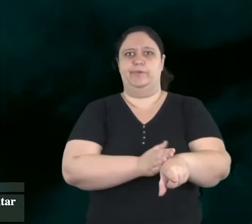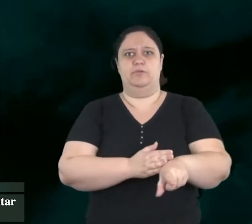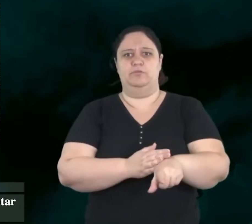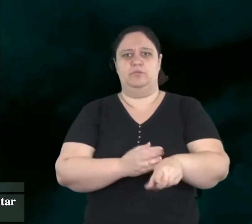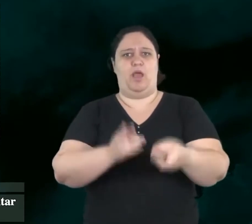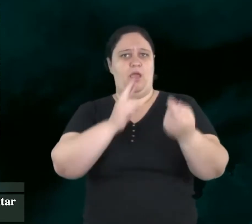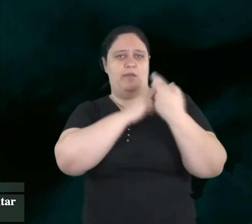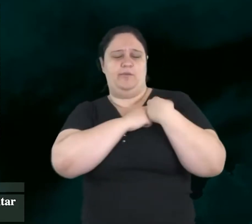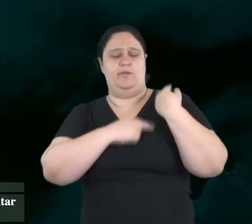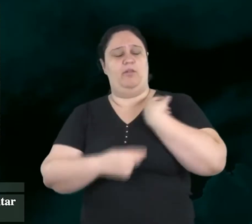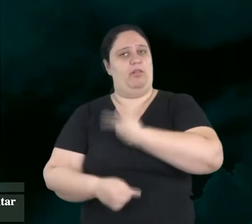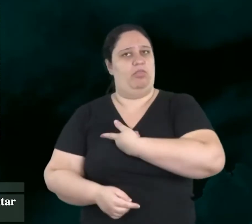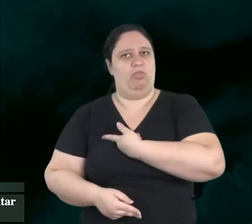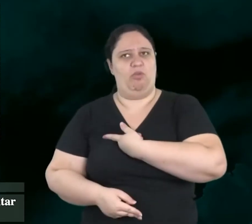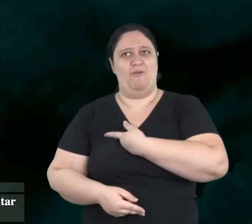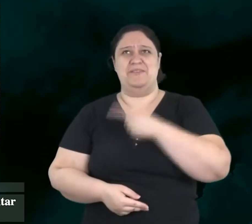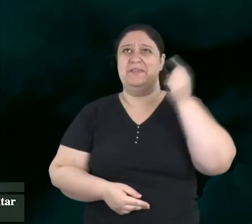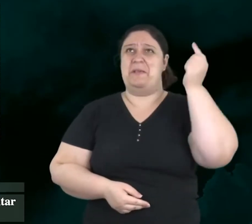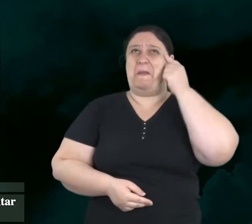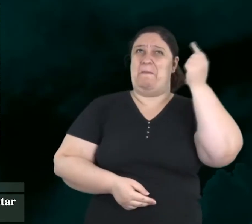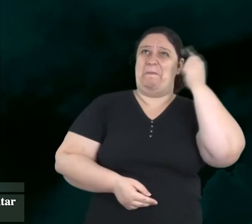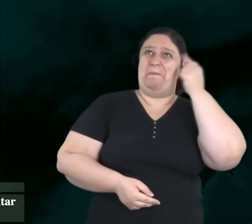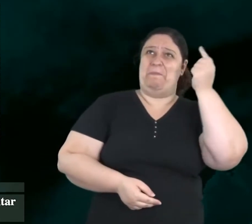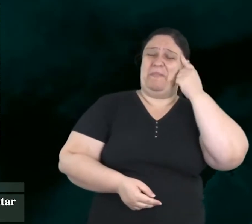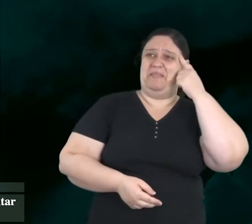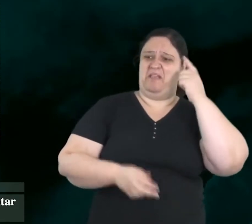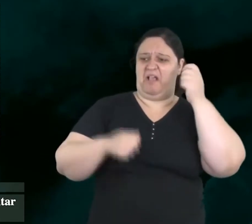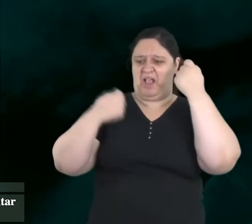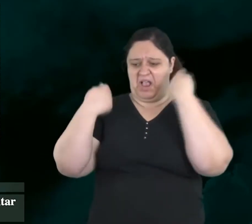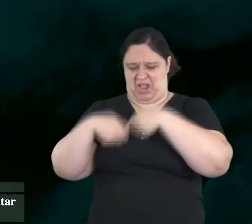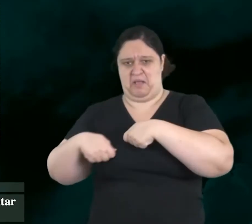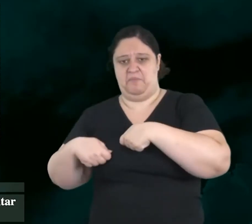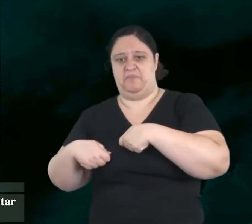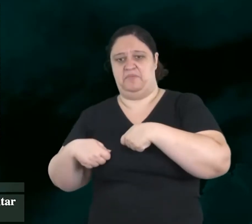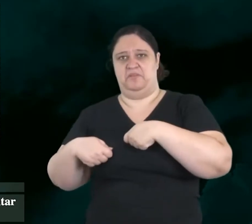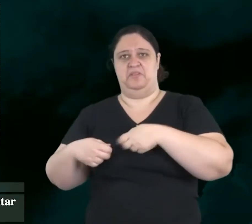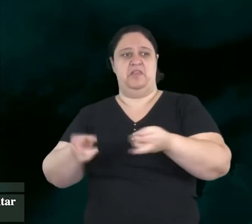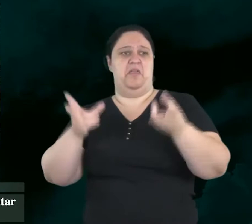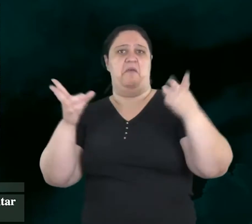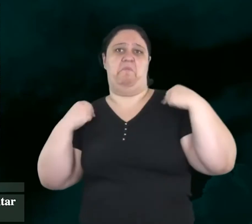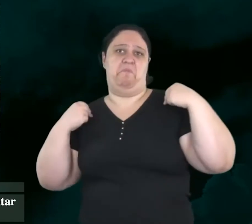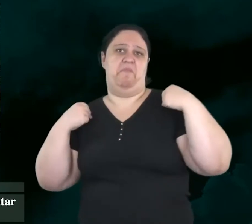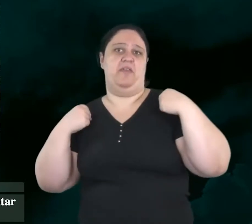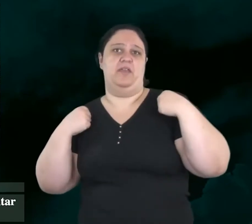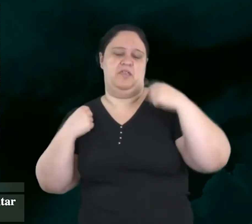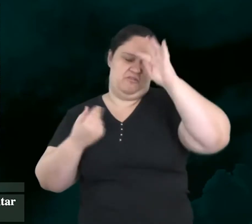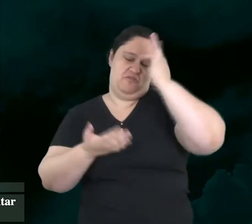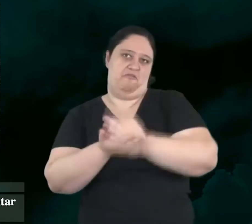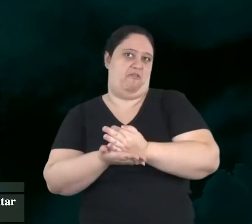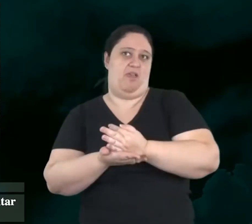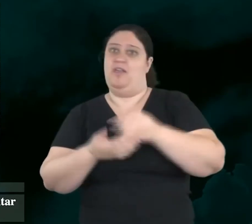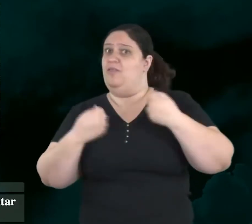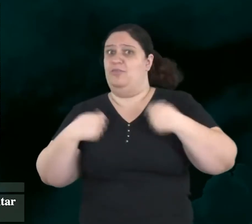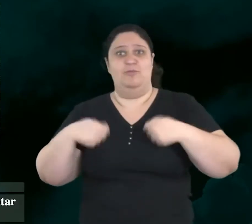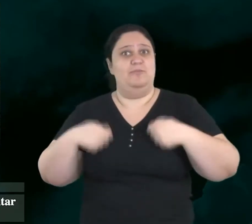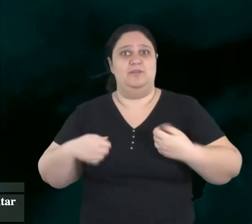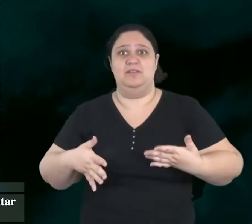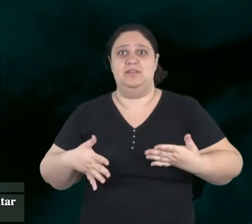nós mostrar pela nossa capacidade o merecimento de receber a fé. Não. Deus